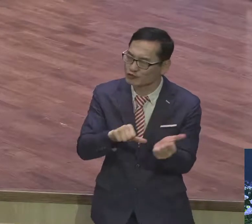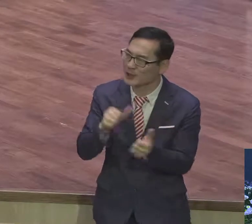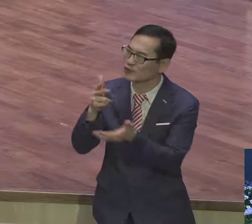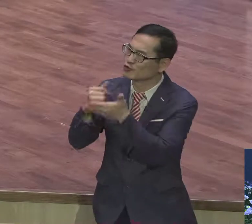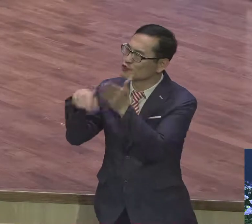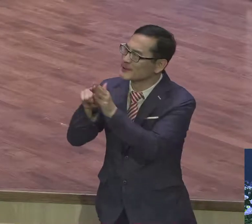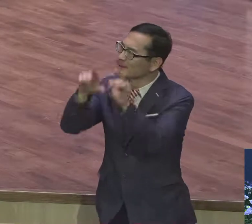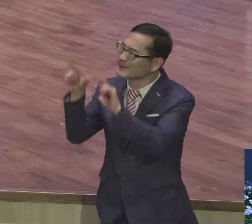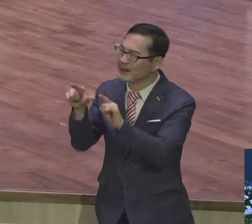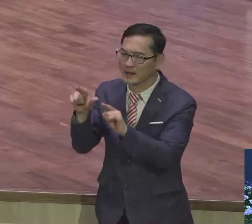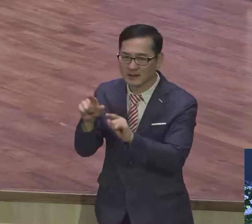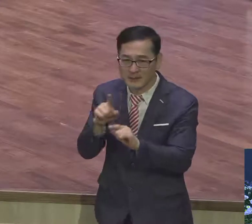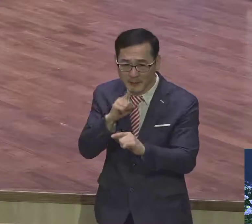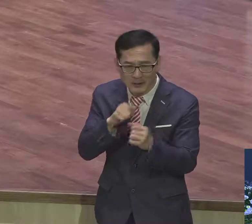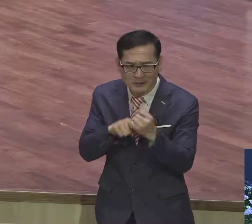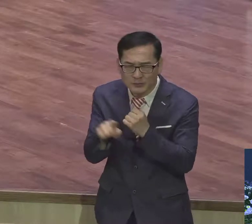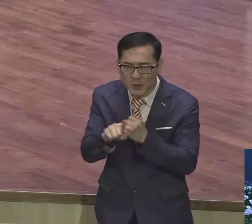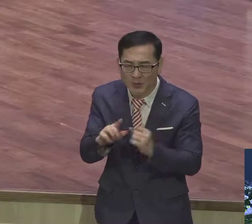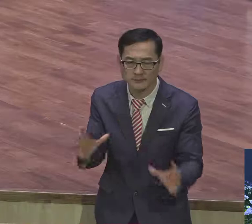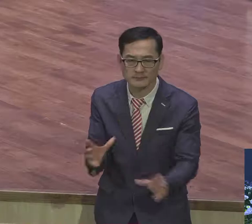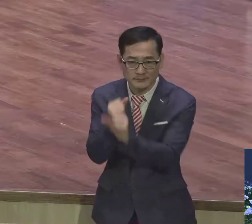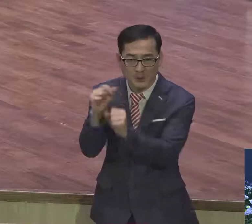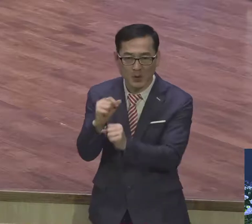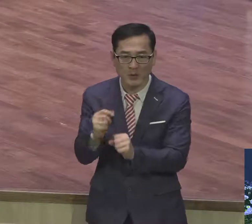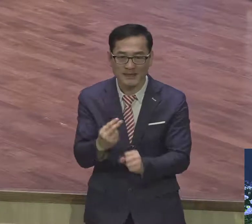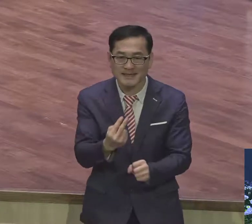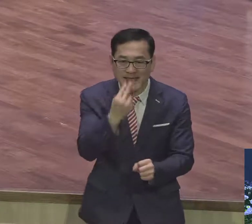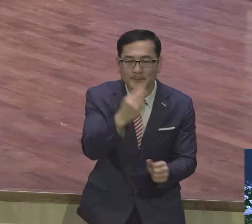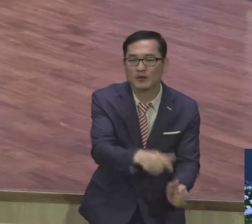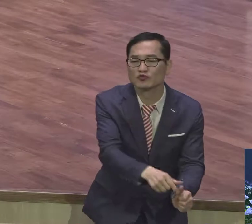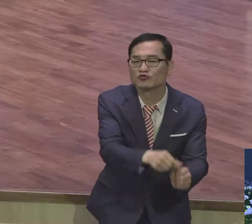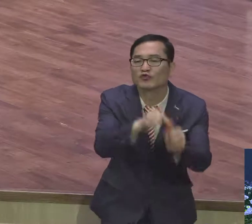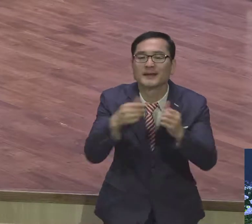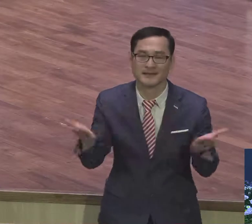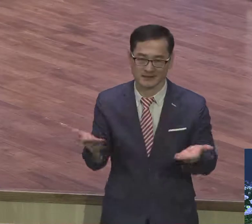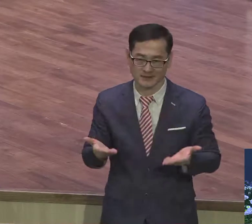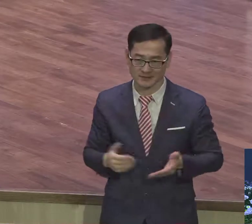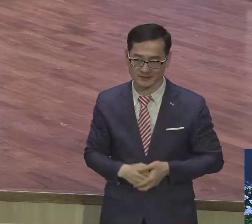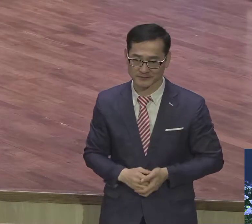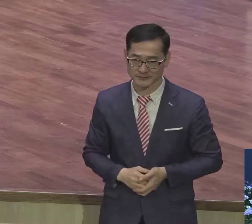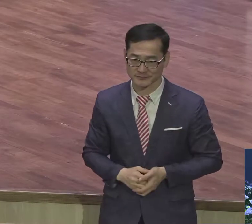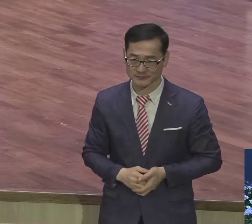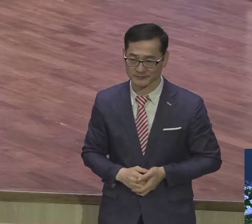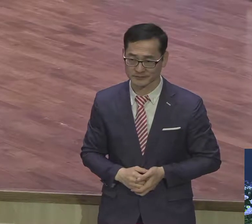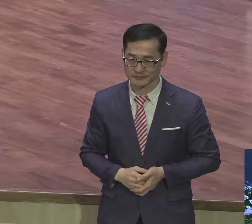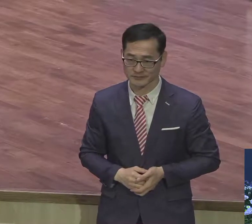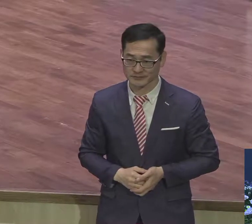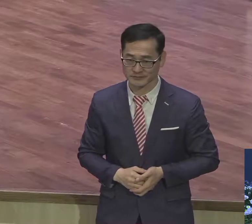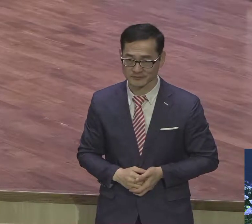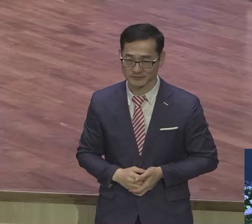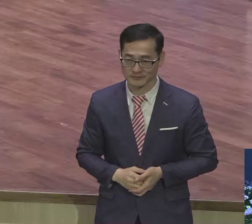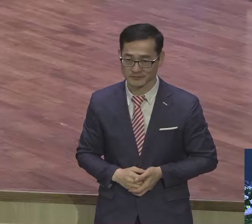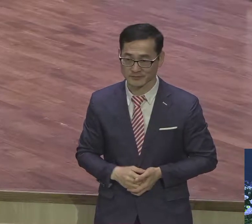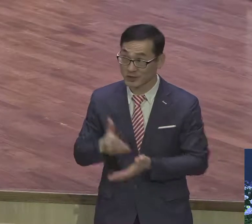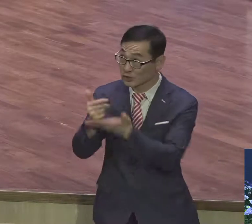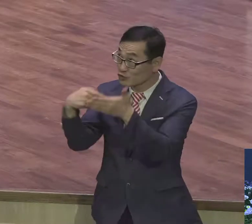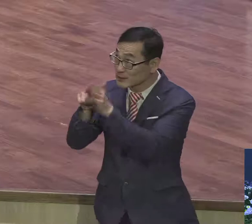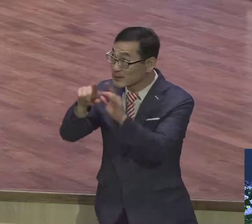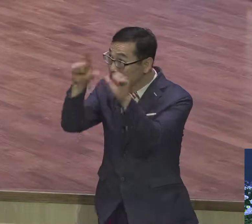딱 한마디예요. 생명 살리는 겁니다. 생명 살리는 데 포커스를 맞춰요.